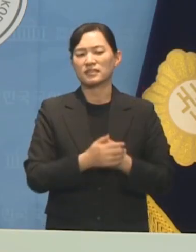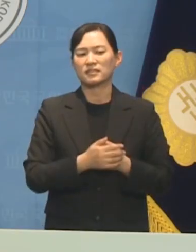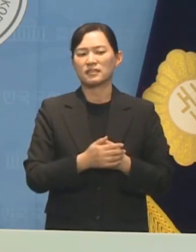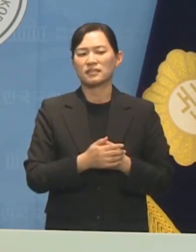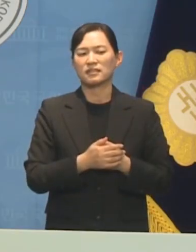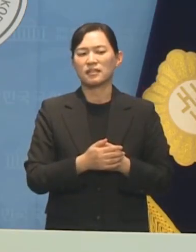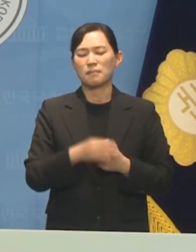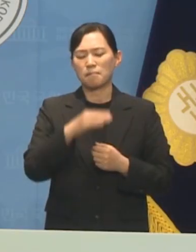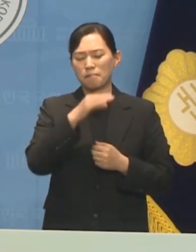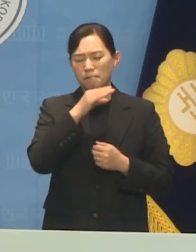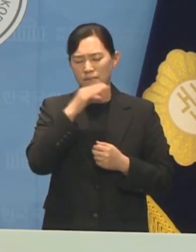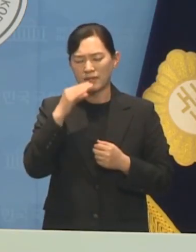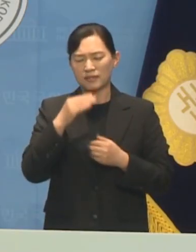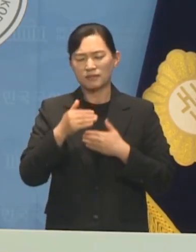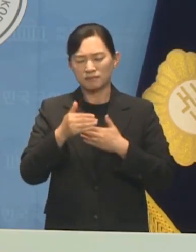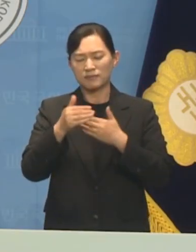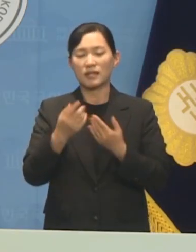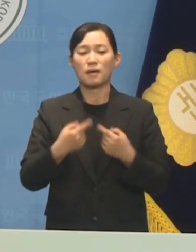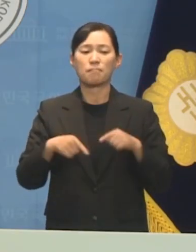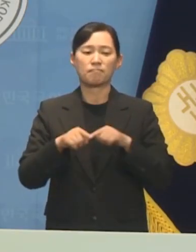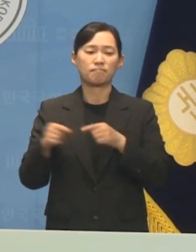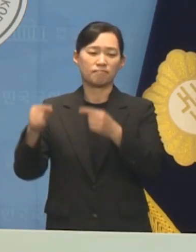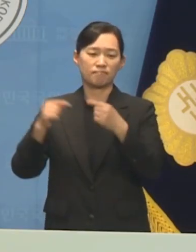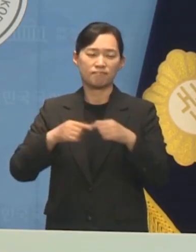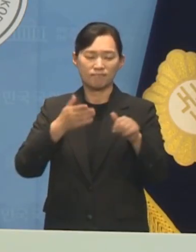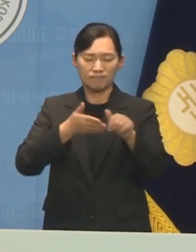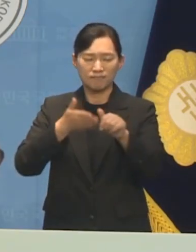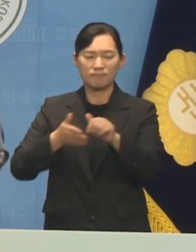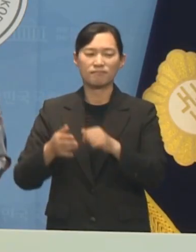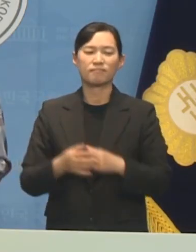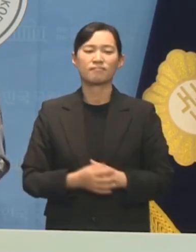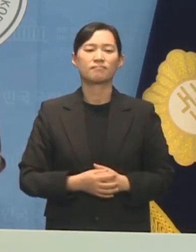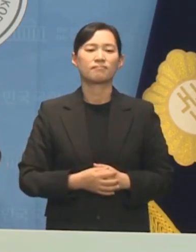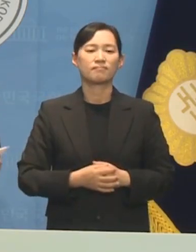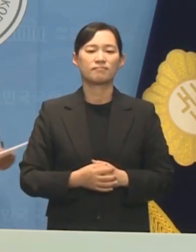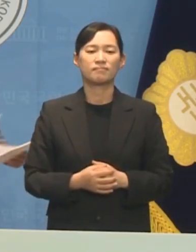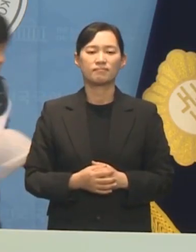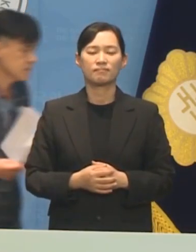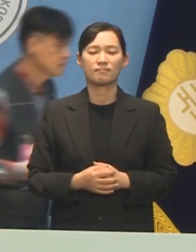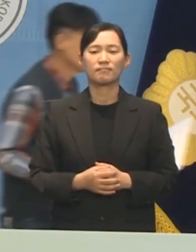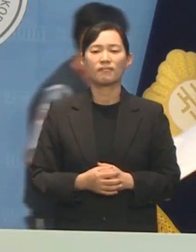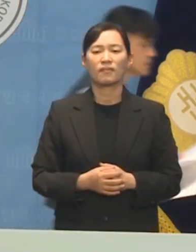함께해 주시기를 간곡히 부탁드립니다. 감사합니다.